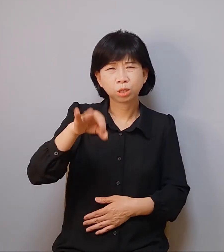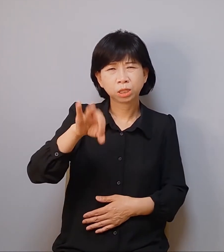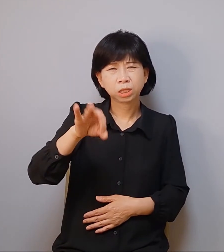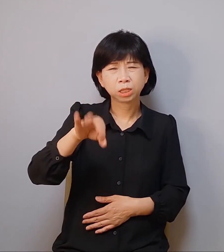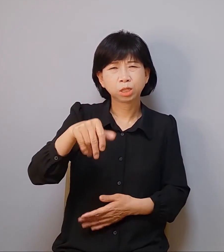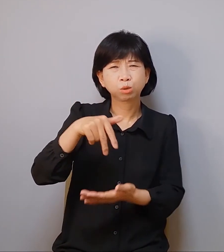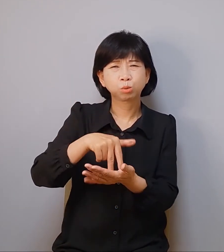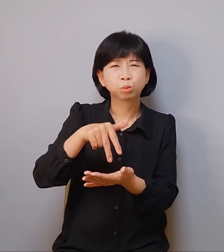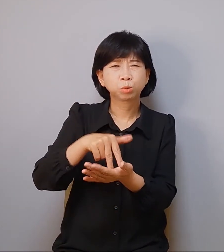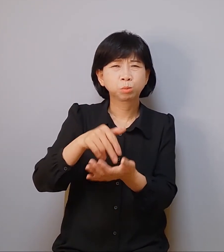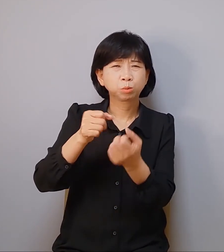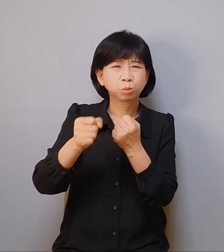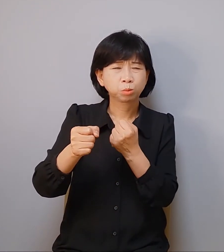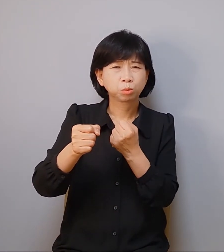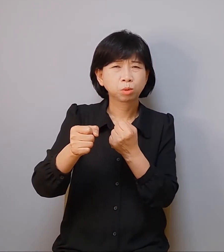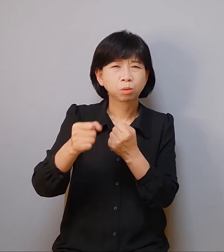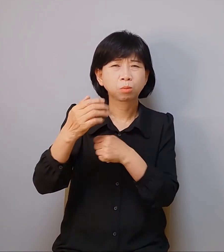필요하죠.